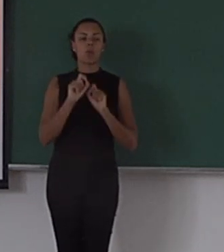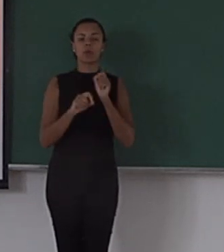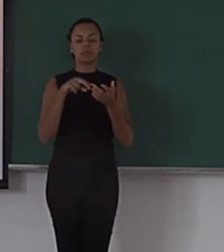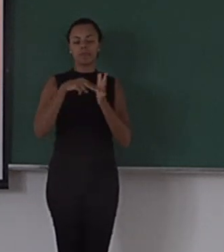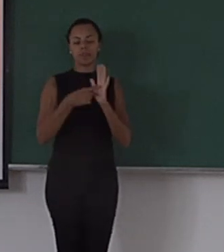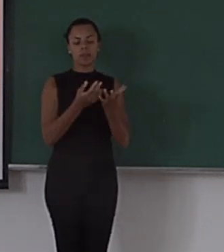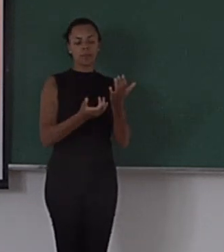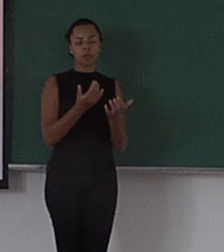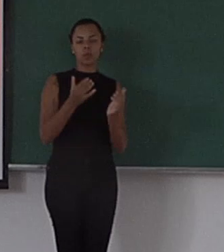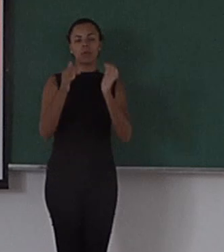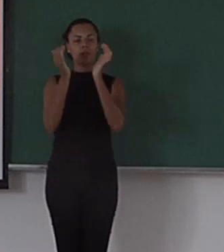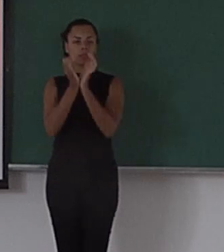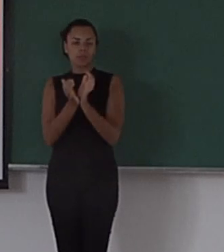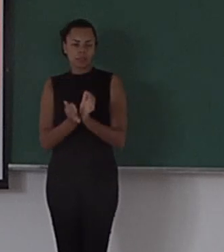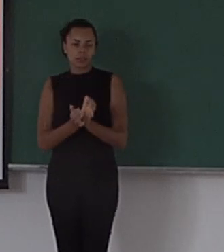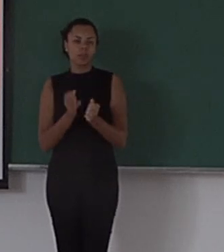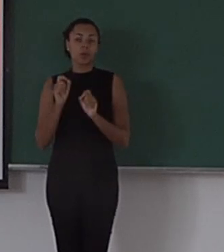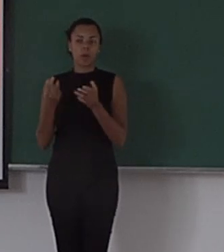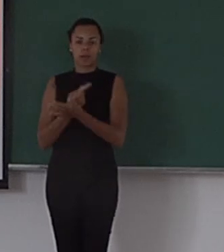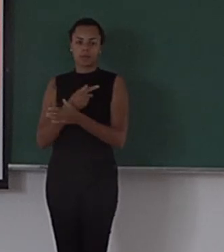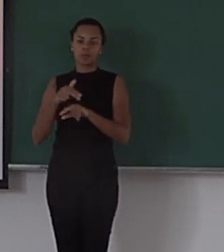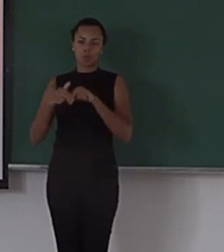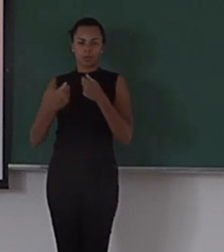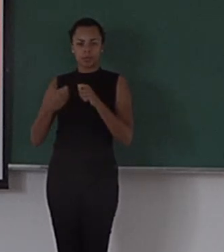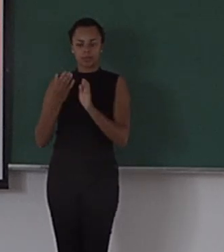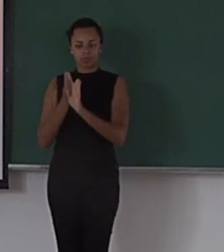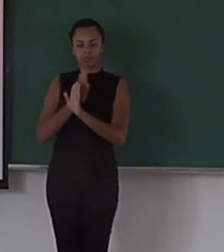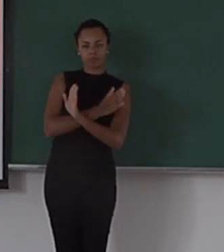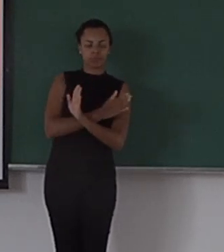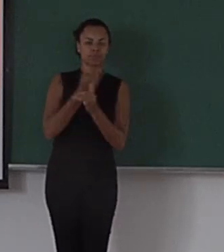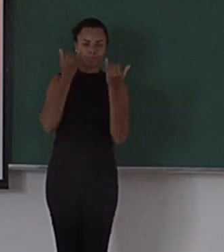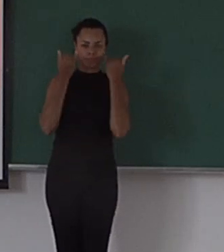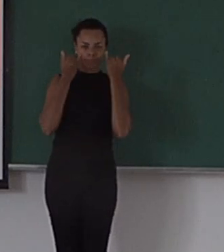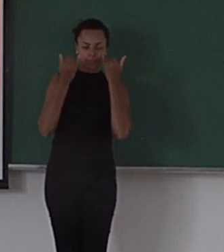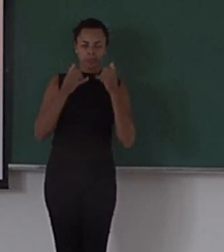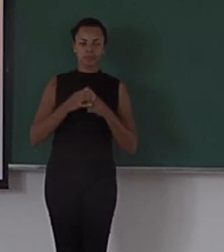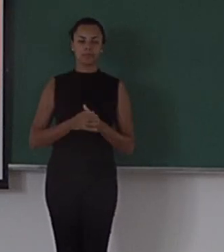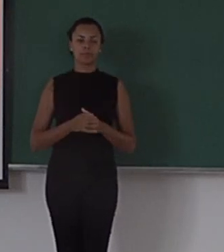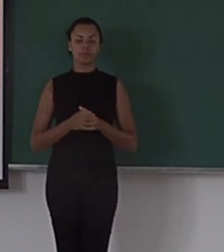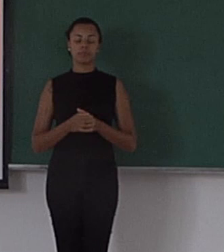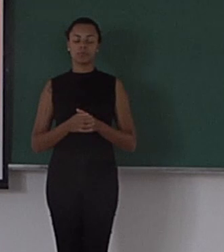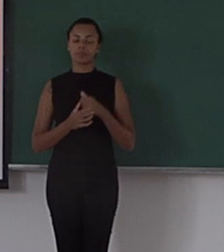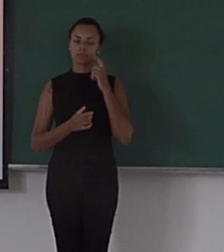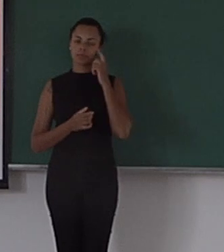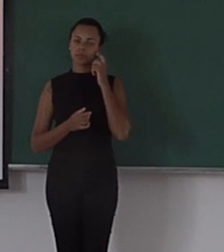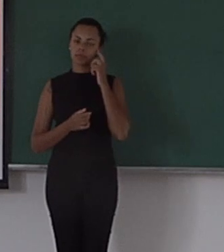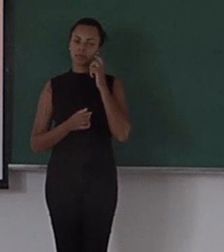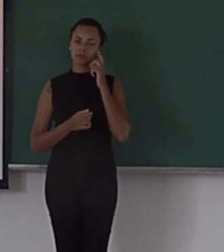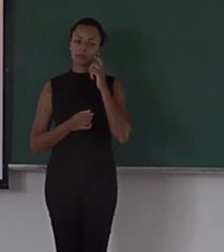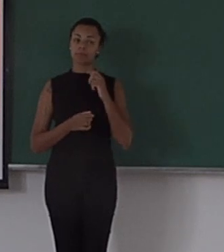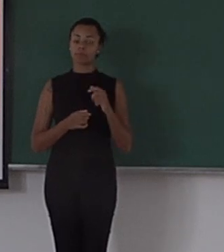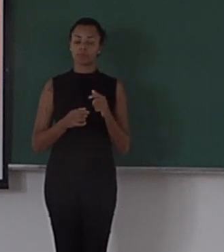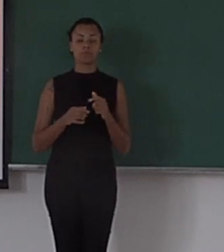queimadura, como é que classifica, o que acontece e tal. Né? Existe então uma probabilidade de exposição